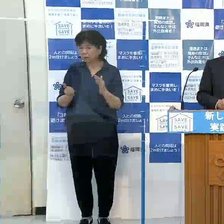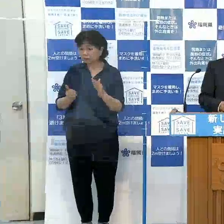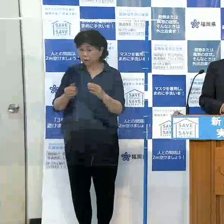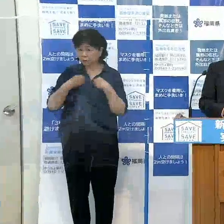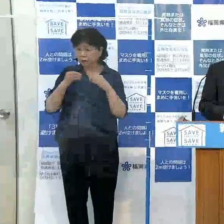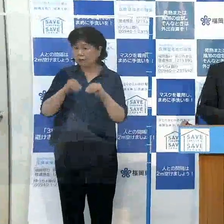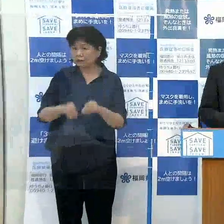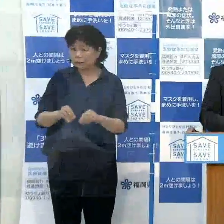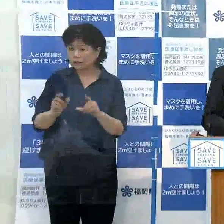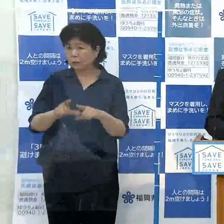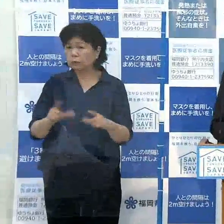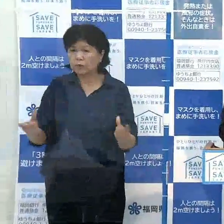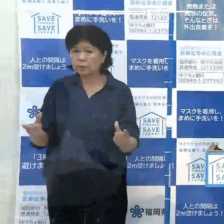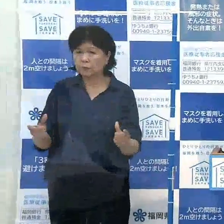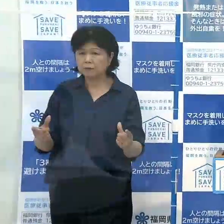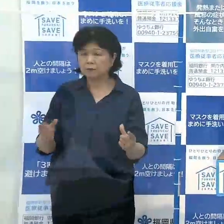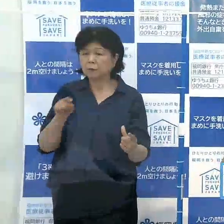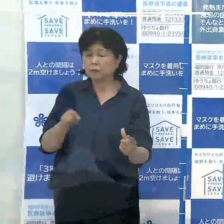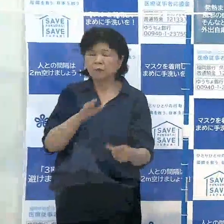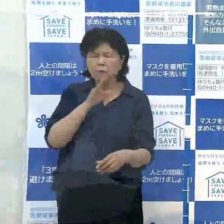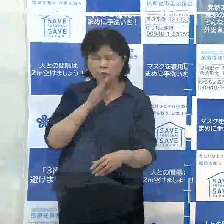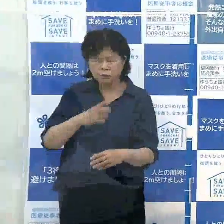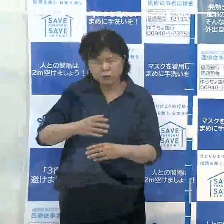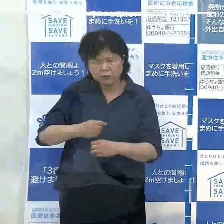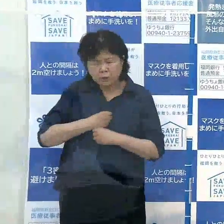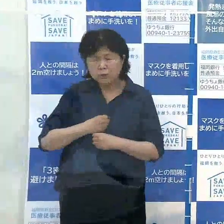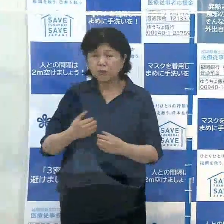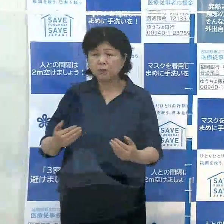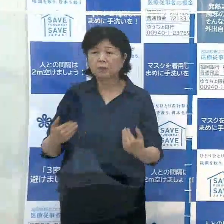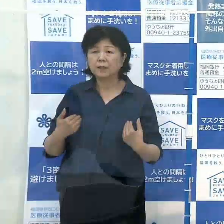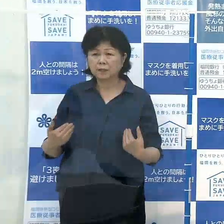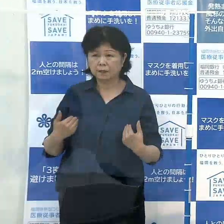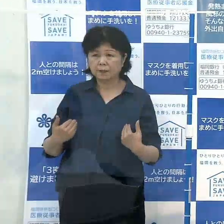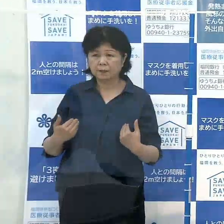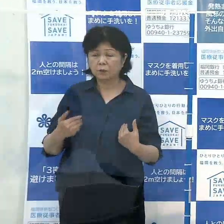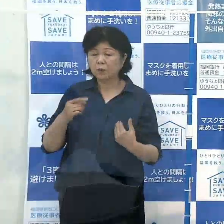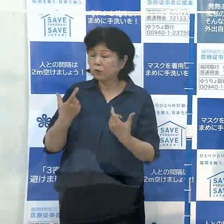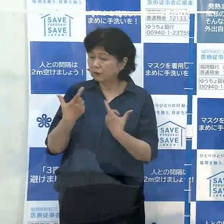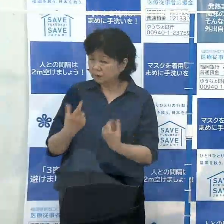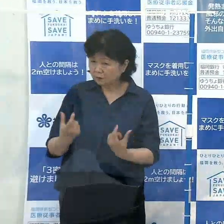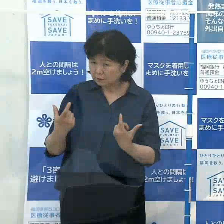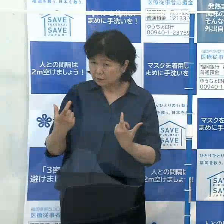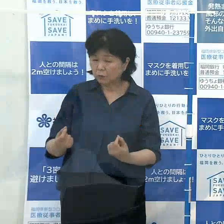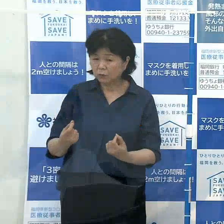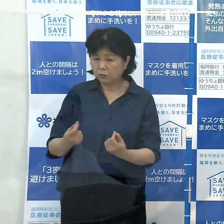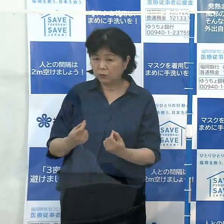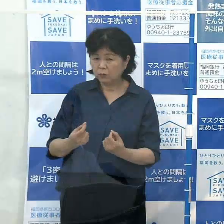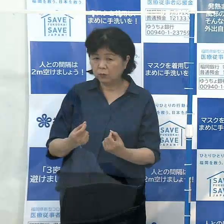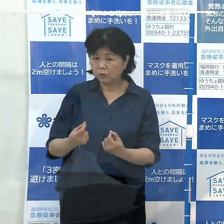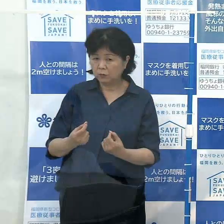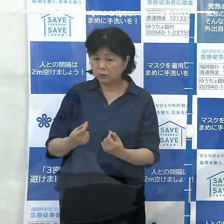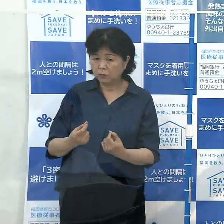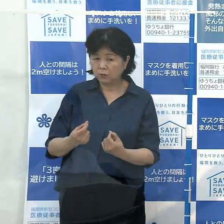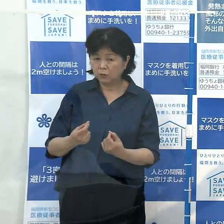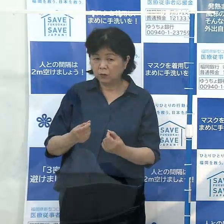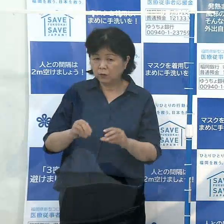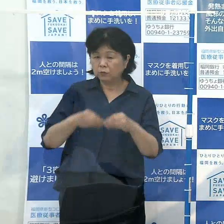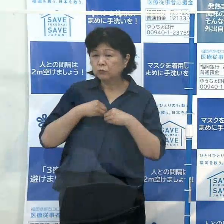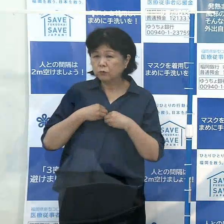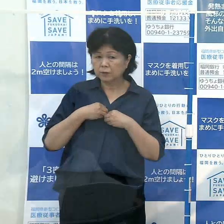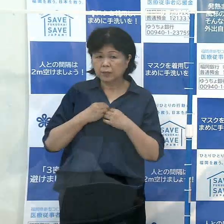というのが今出てきております。ここは本当に気をつけなきゃいけませんので、そのことをしっかり、陽性になった方は自宅